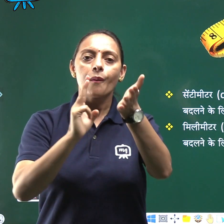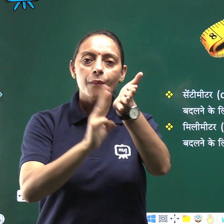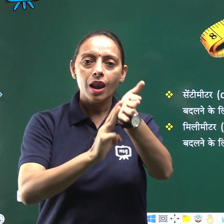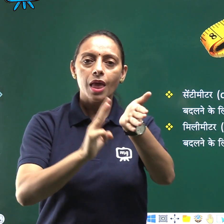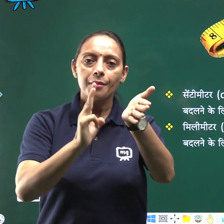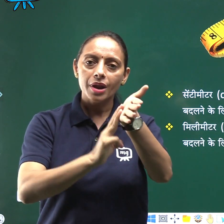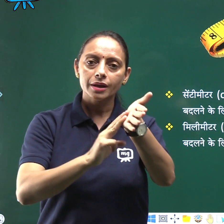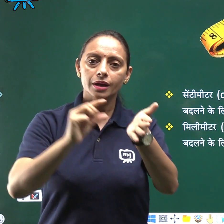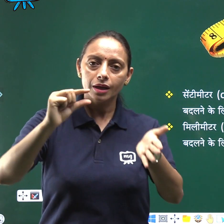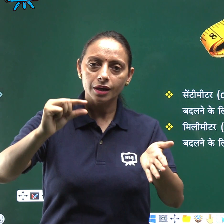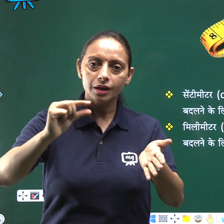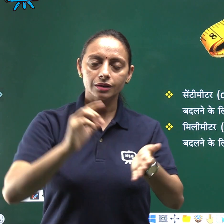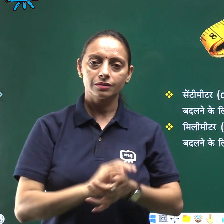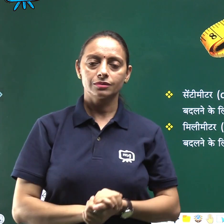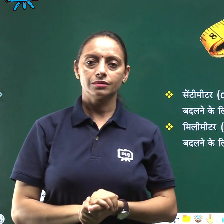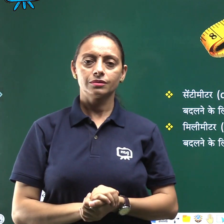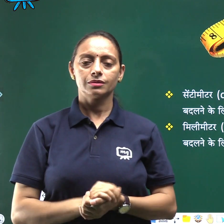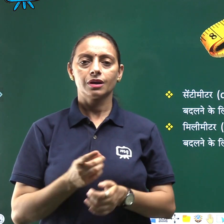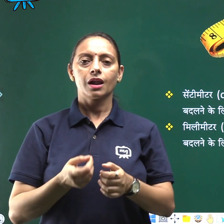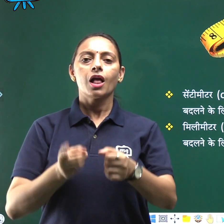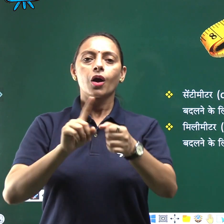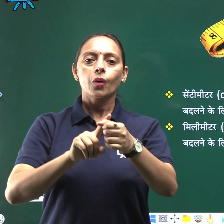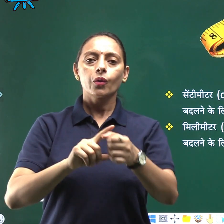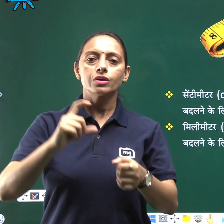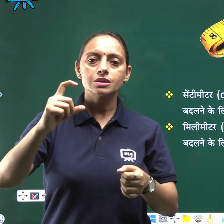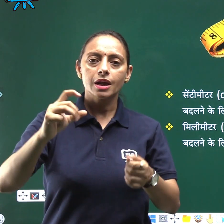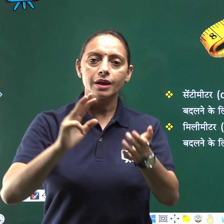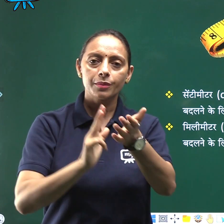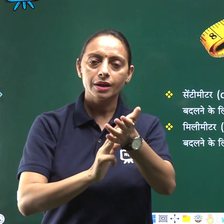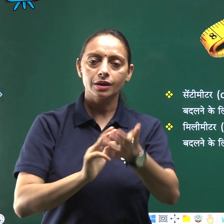मिलीमीटर को सेंटीमीटर